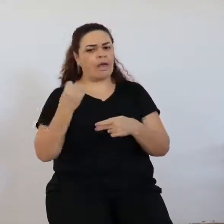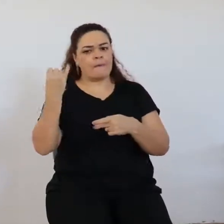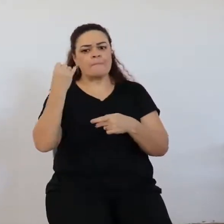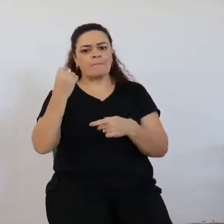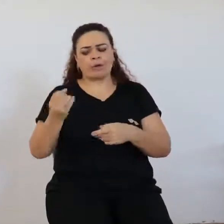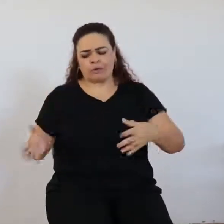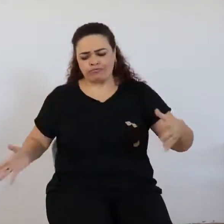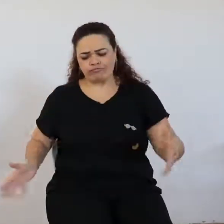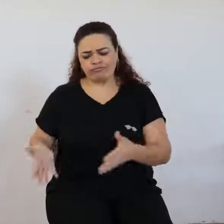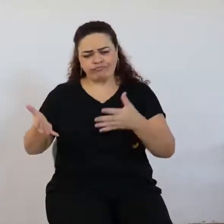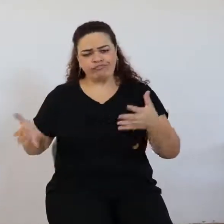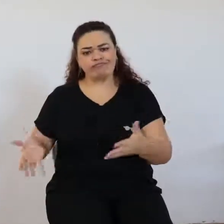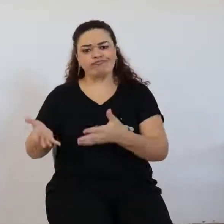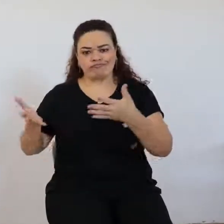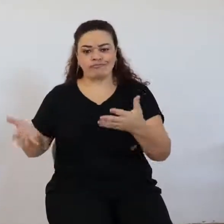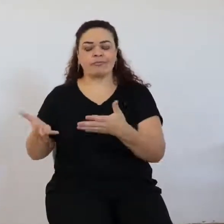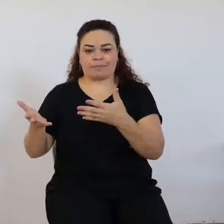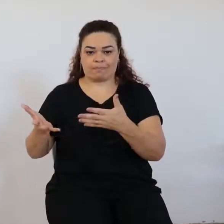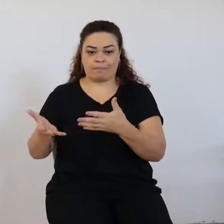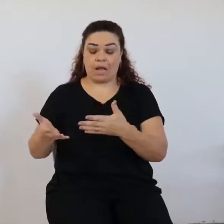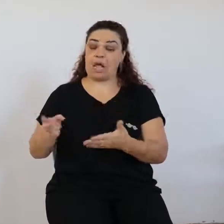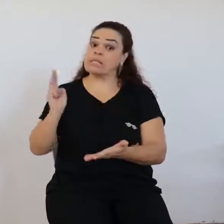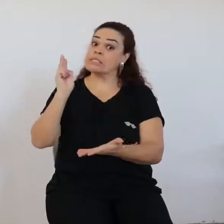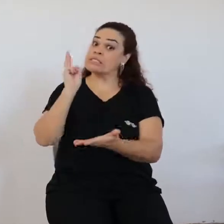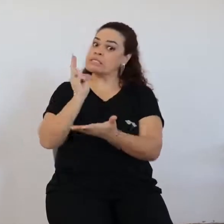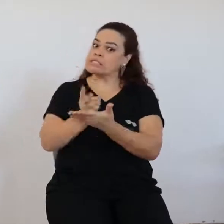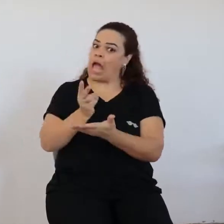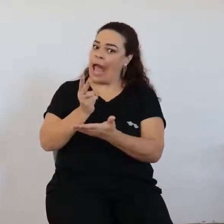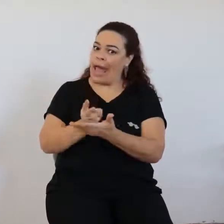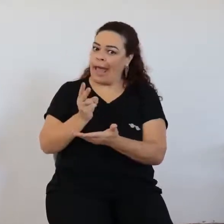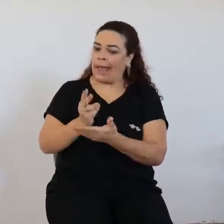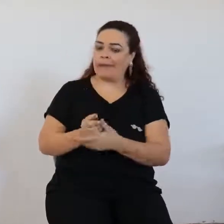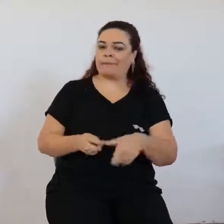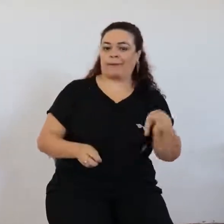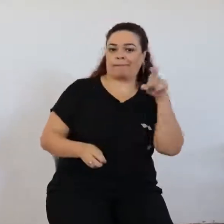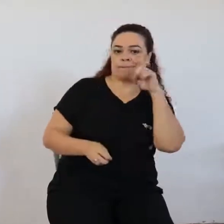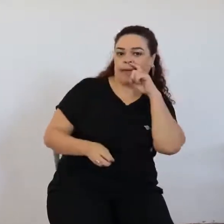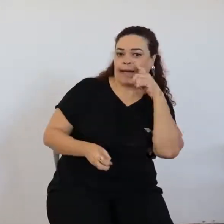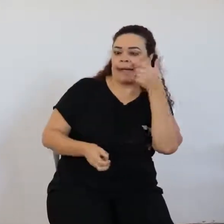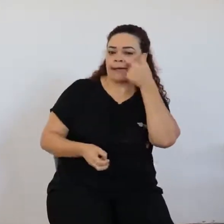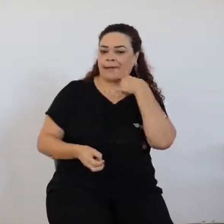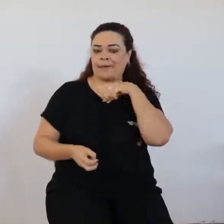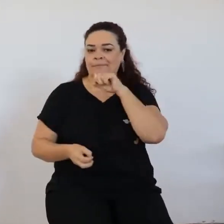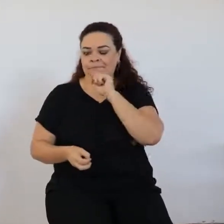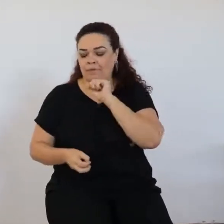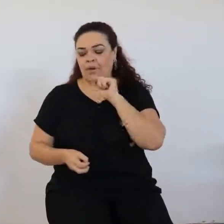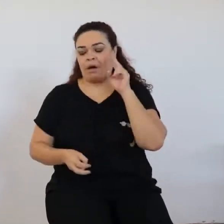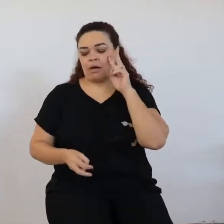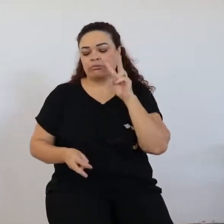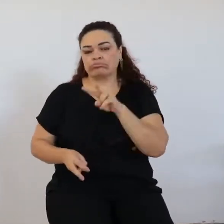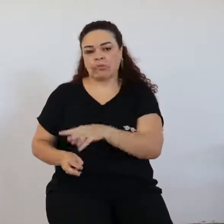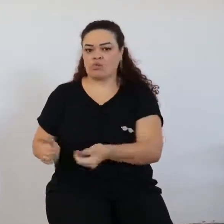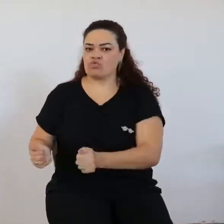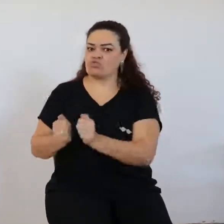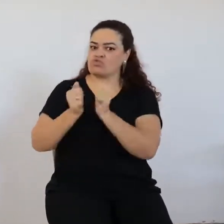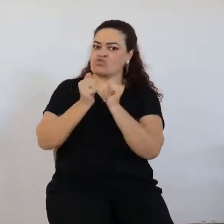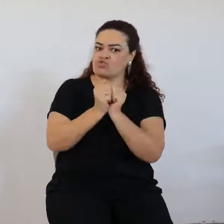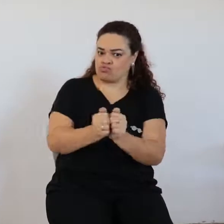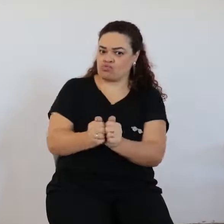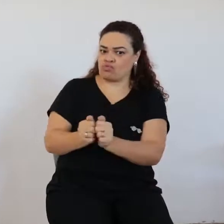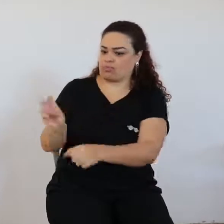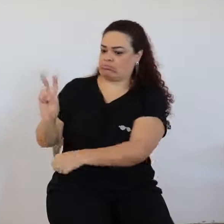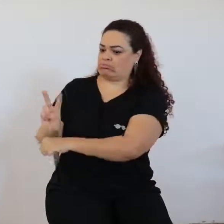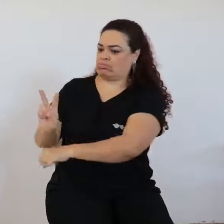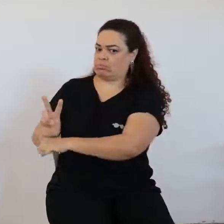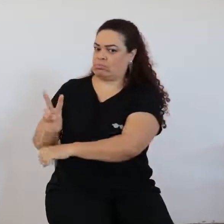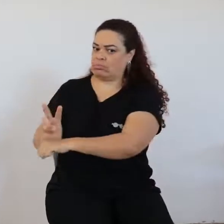funções, sempre com a supervisão de um adulto. Por exemplo, você vai dar uma bolinha de sabão lá para a criança soprar, a gente vai